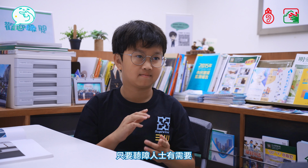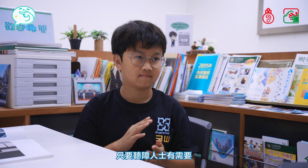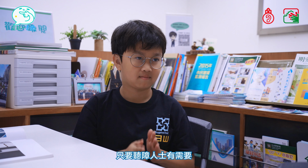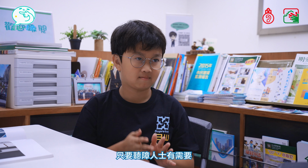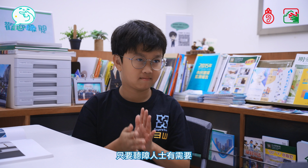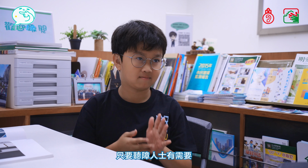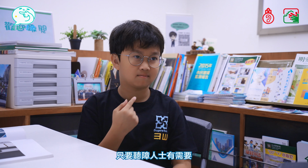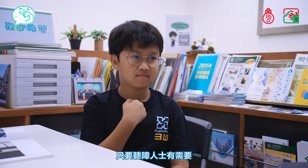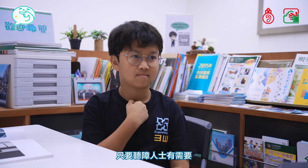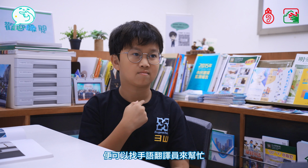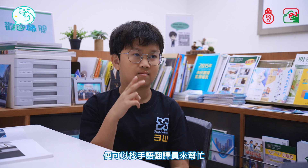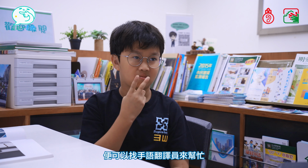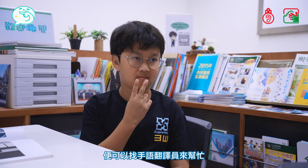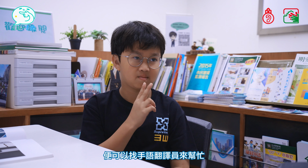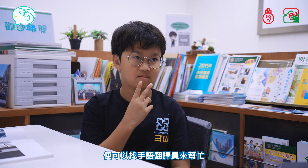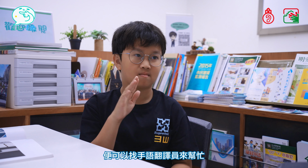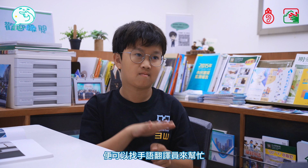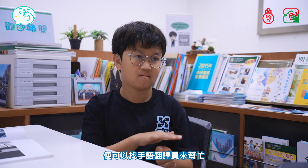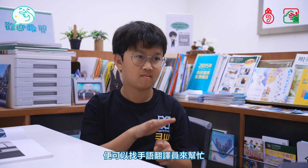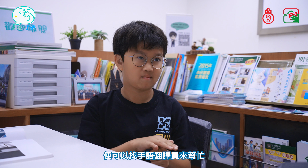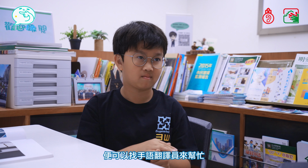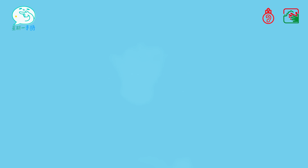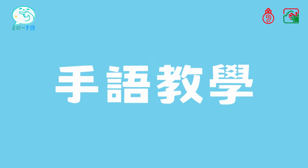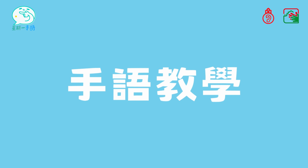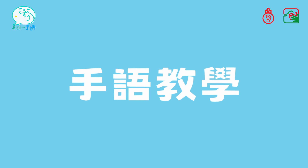要，就可以揾手語翻譯員幫手。